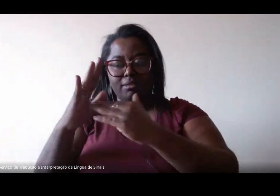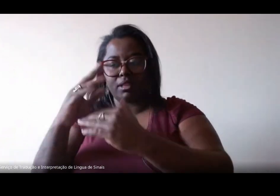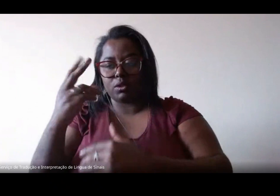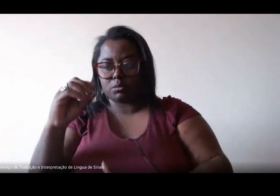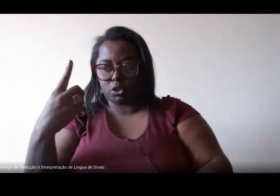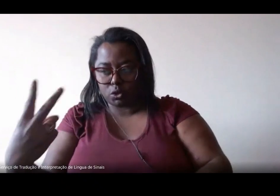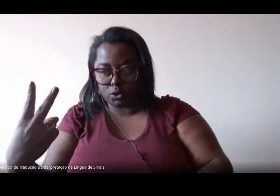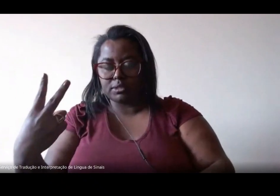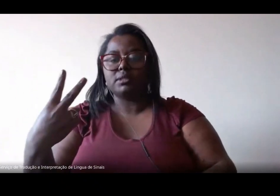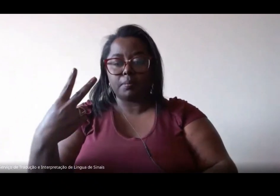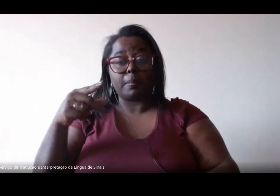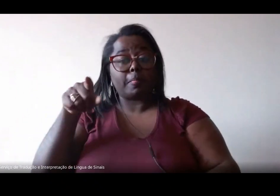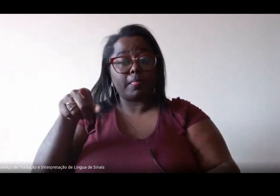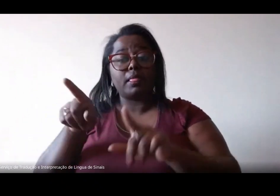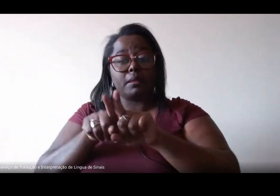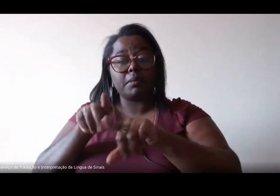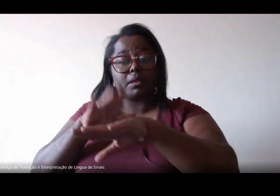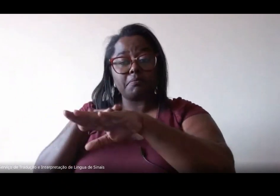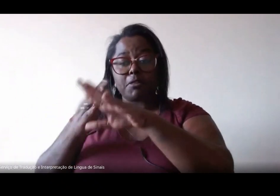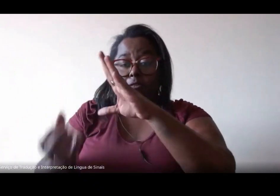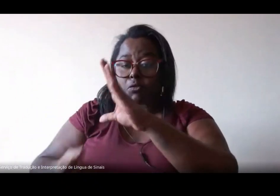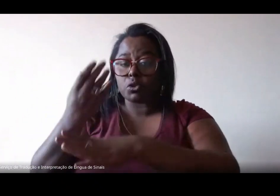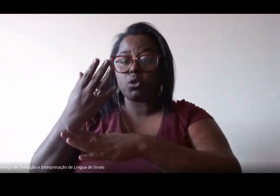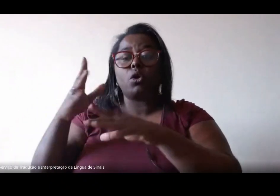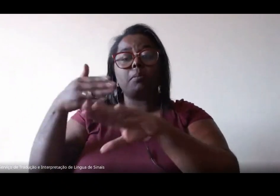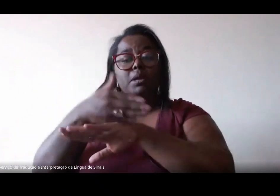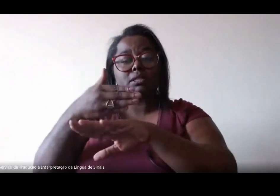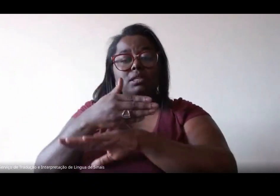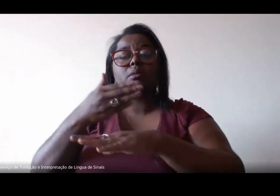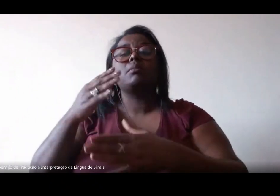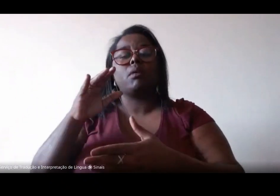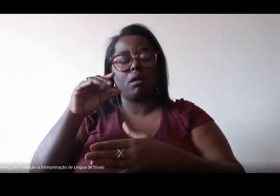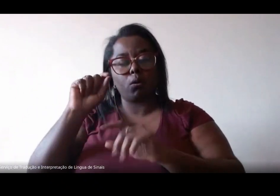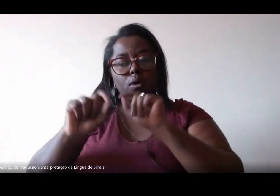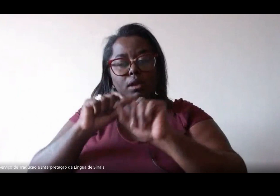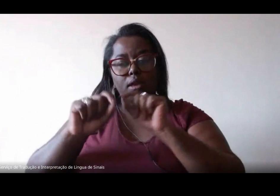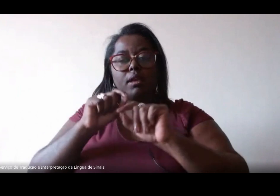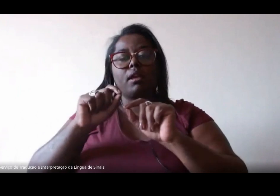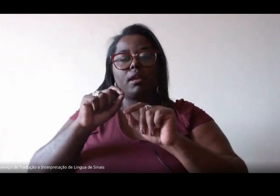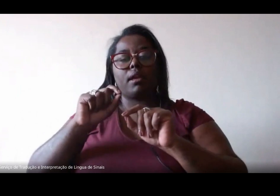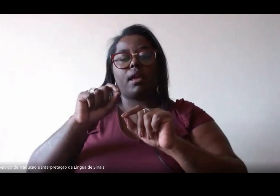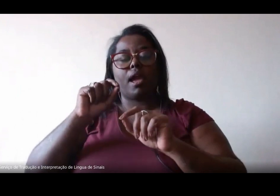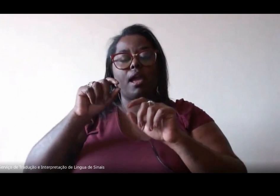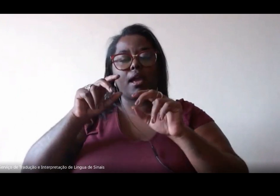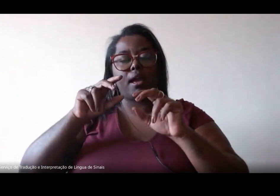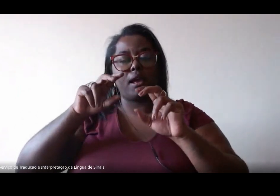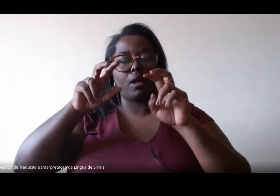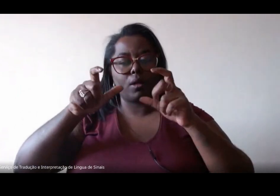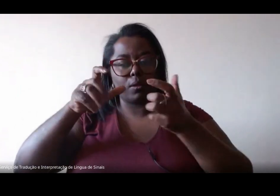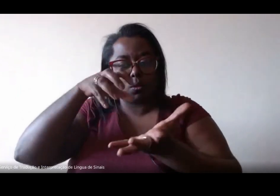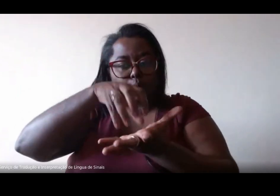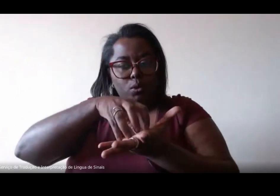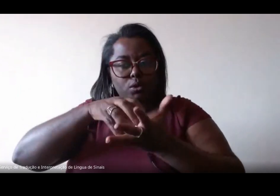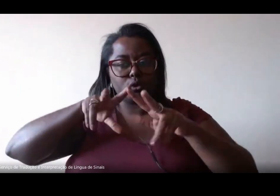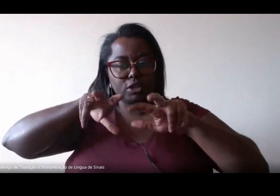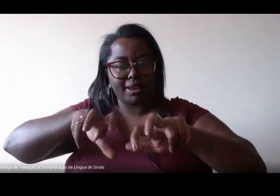2012. Nesse meio tempo, fundou e é membro do Núcleo de Análise do Discurso da FALE UFMG.